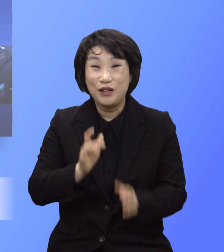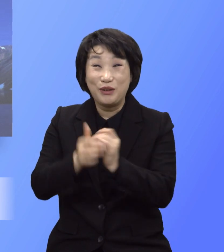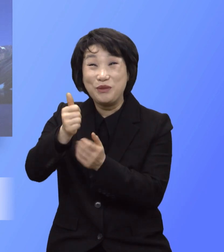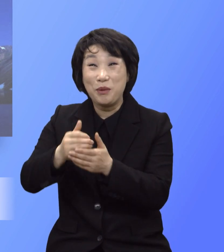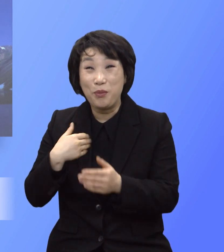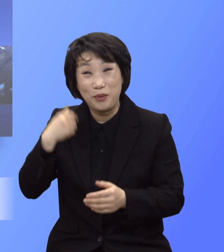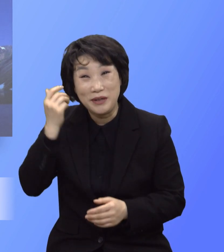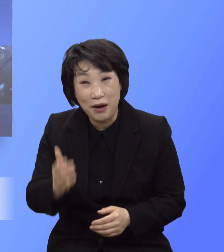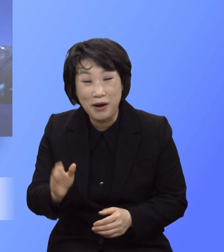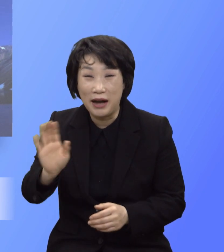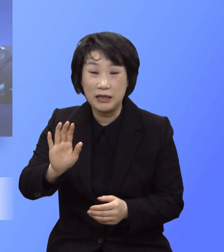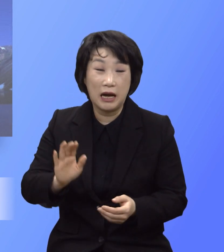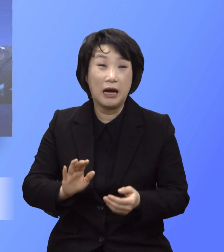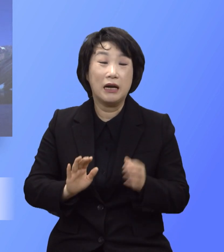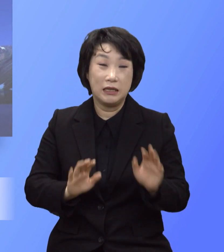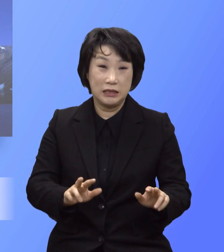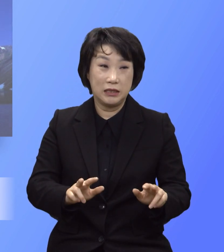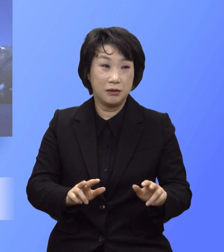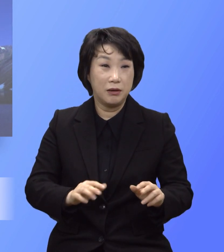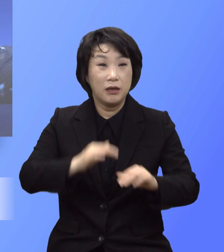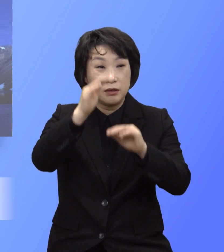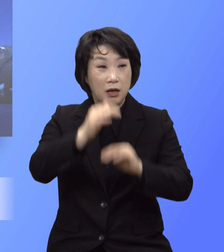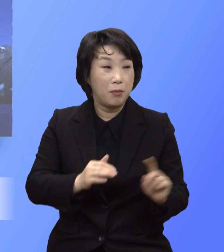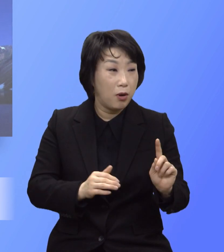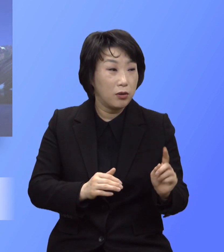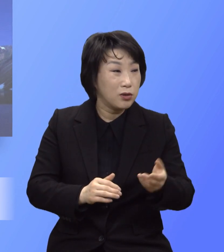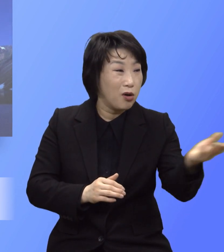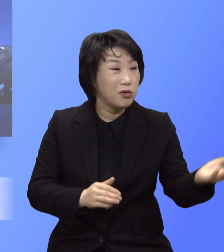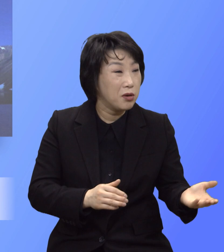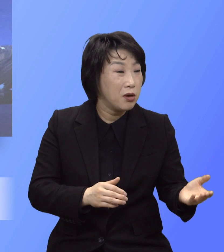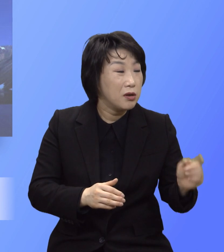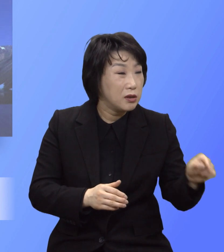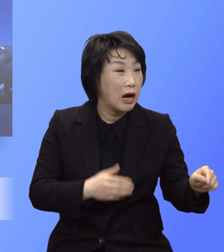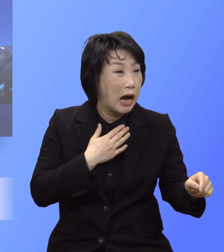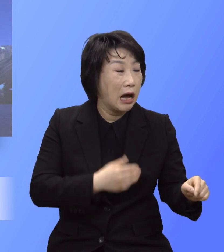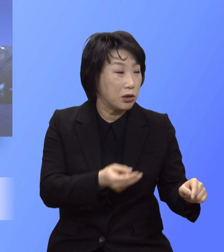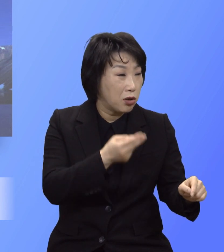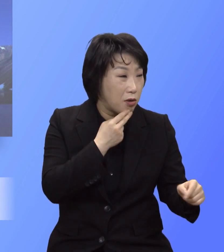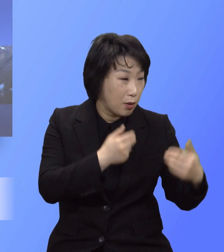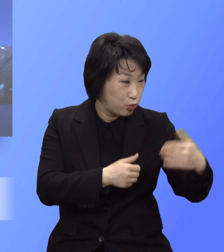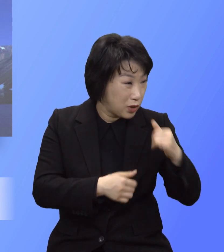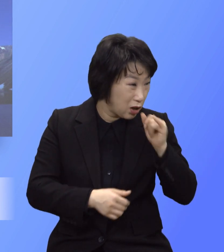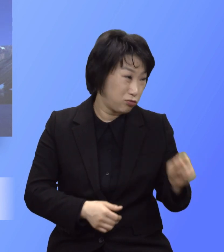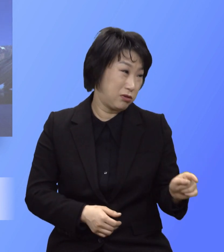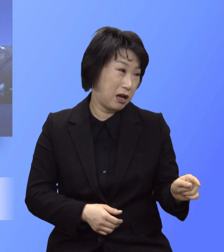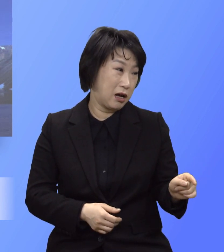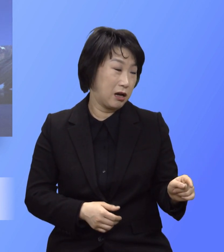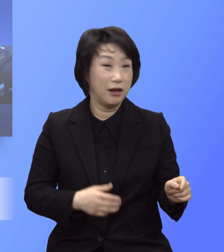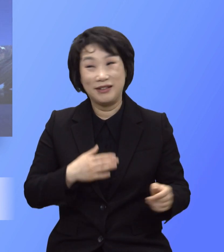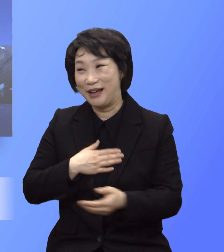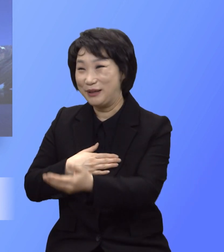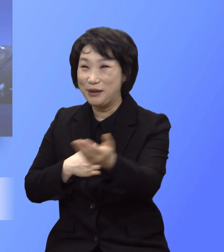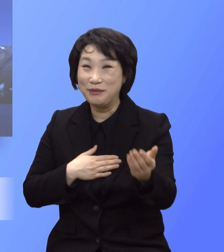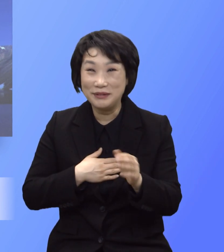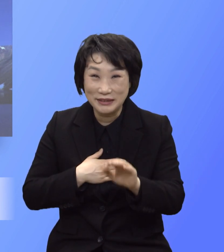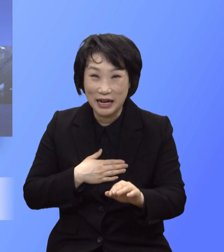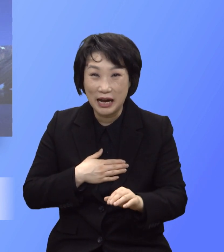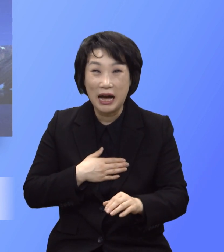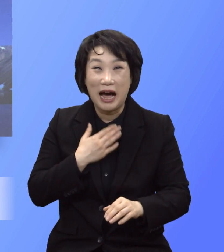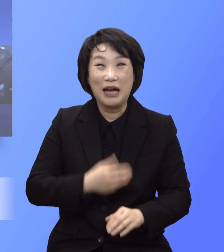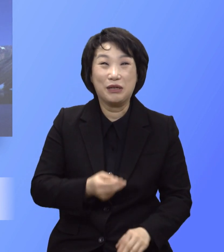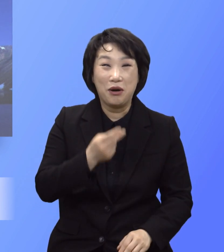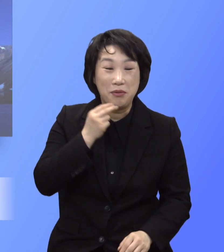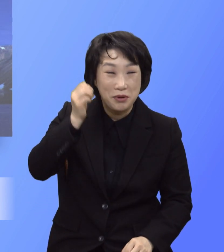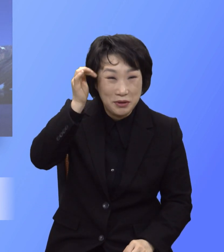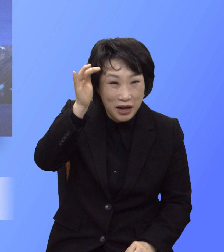말은 너희들은 알지 못하는 것을 구하고 있다는 얘기요. 나와 여러분들은 알지 못하는 것을